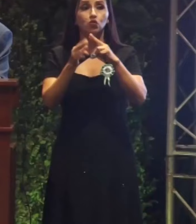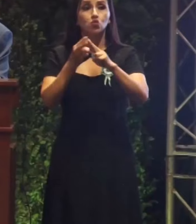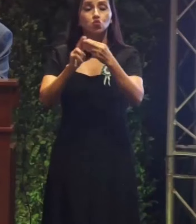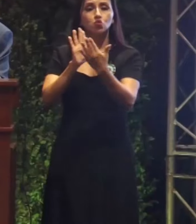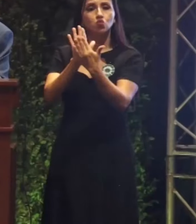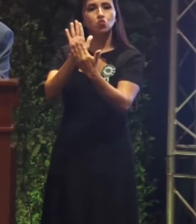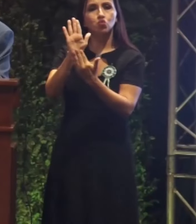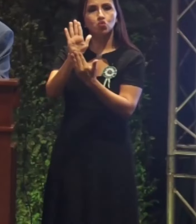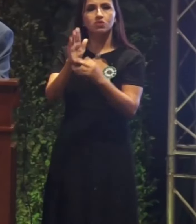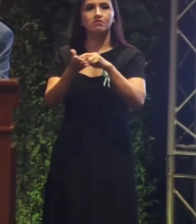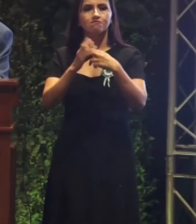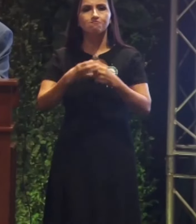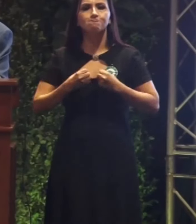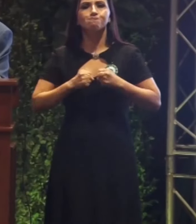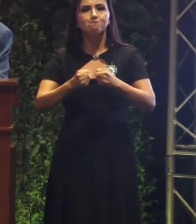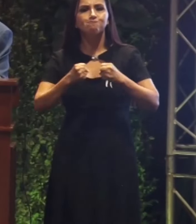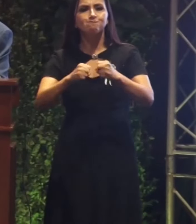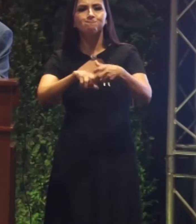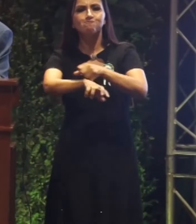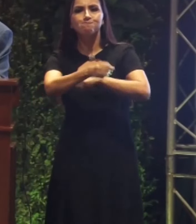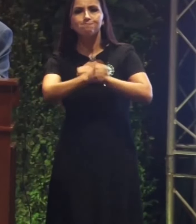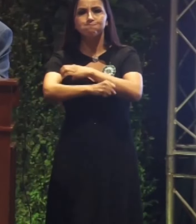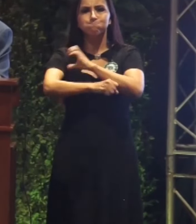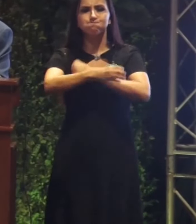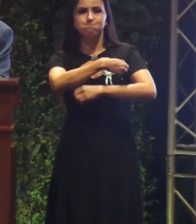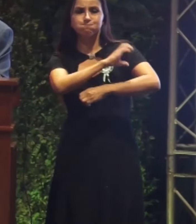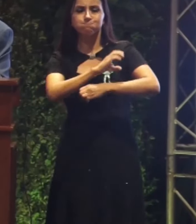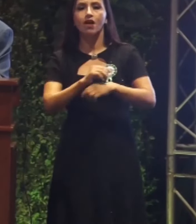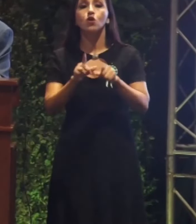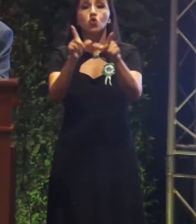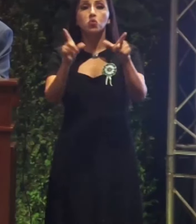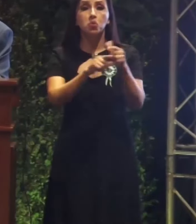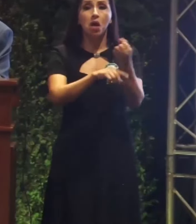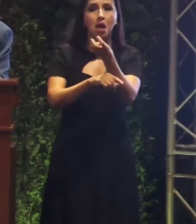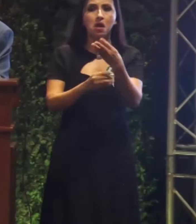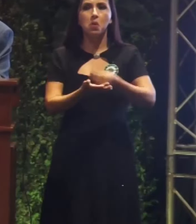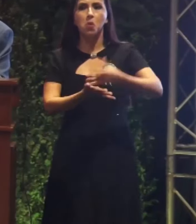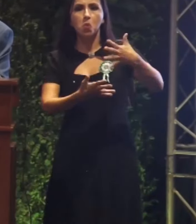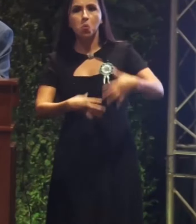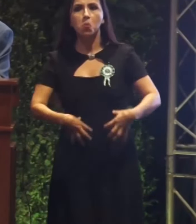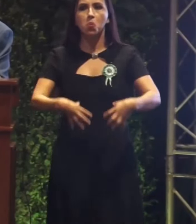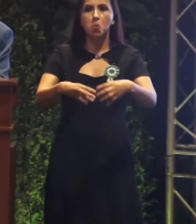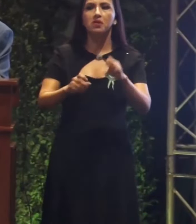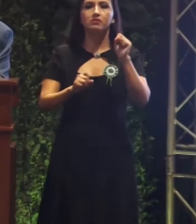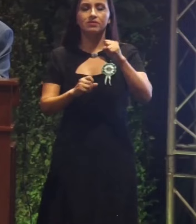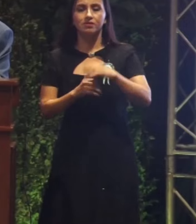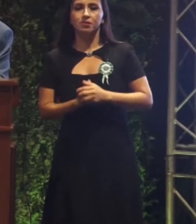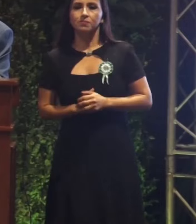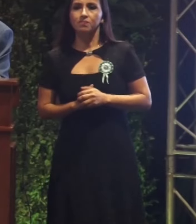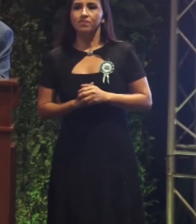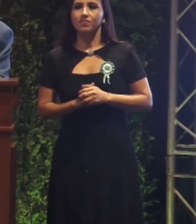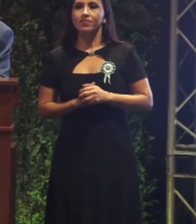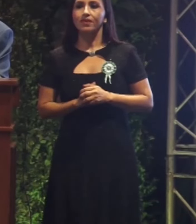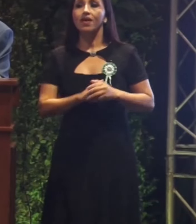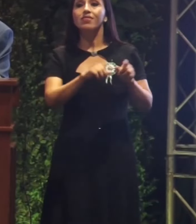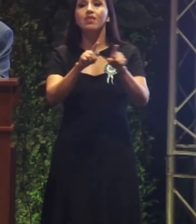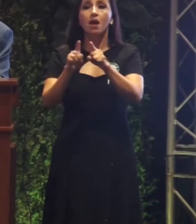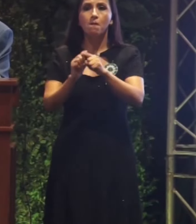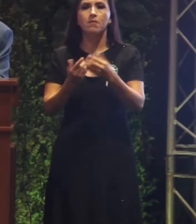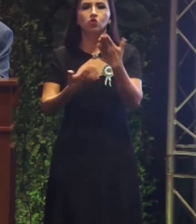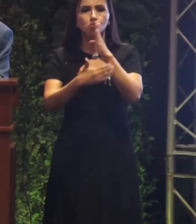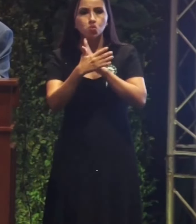están mostrando una ciudad pujante de iniciativas y en algunos lugares rica y muy rica. Y también